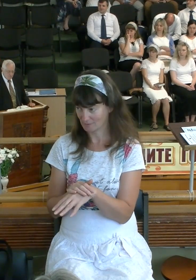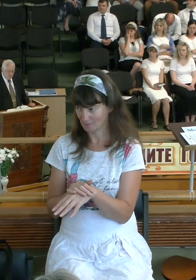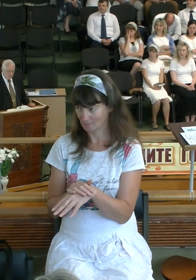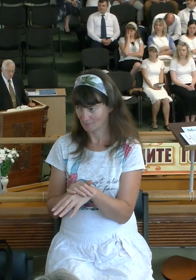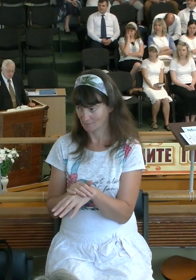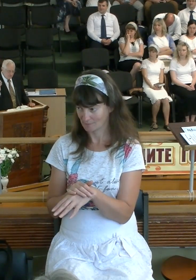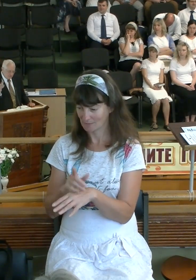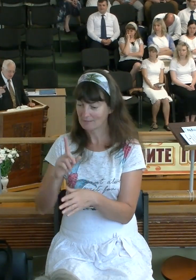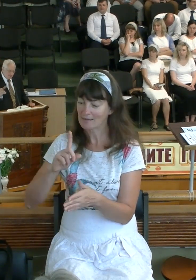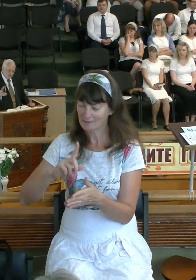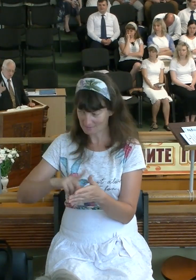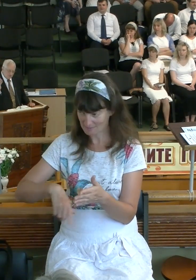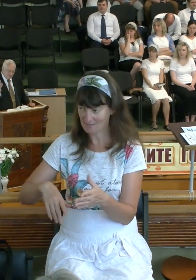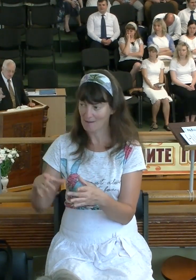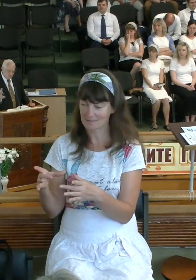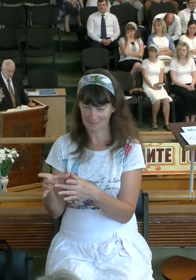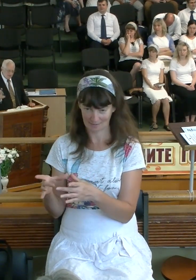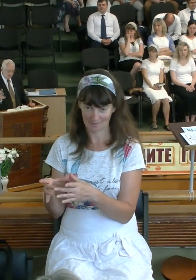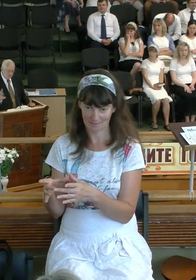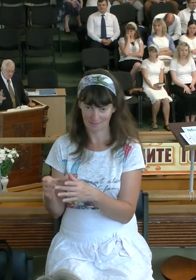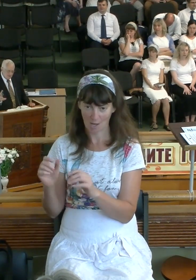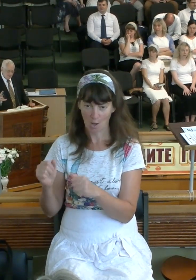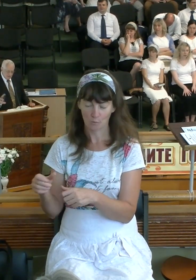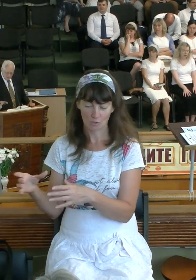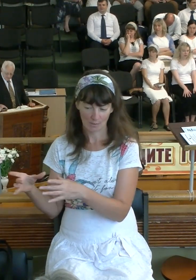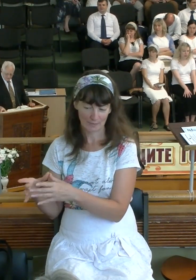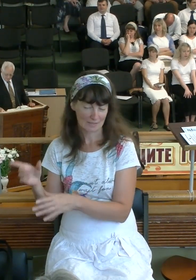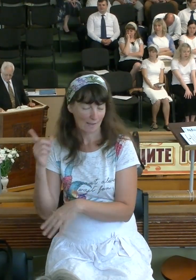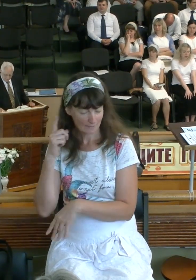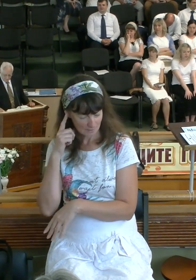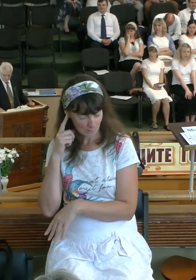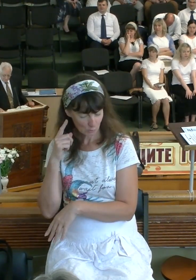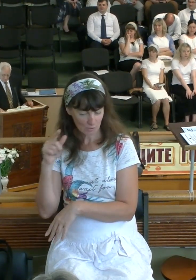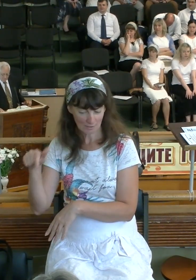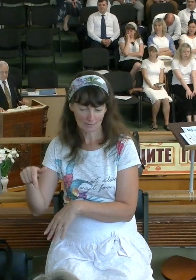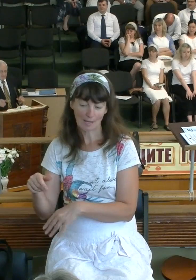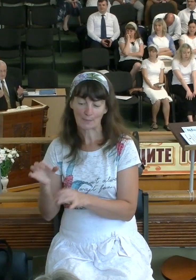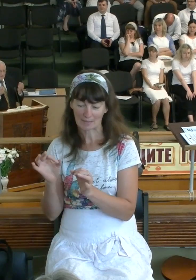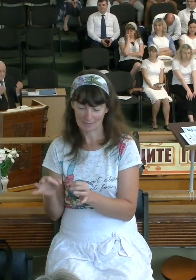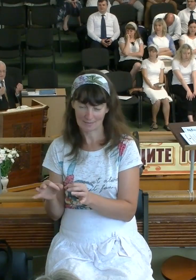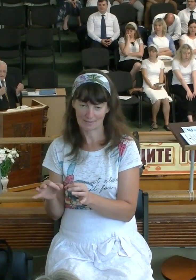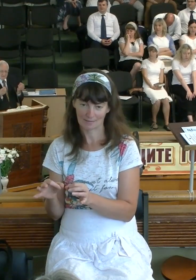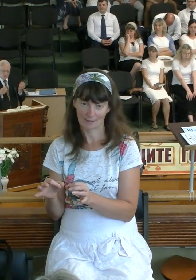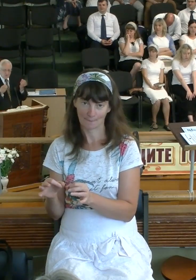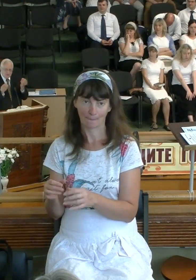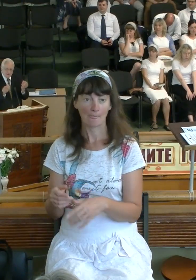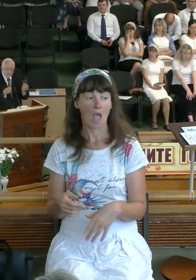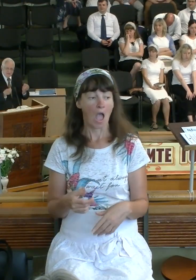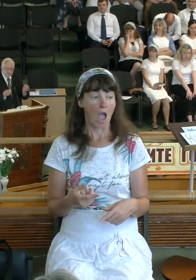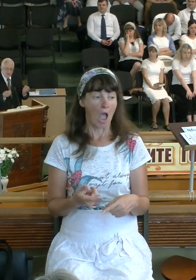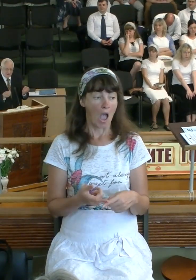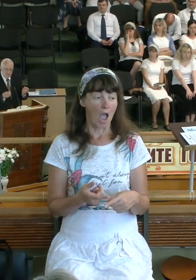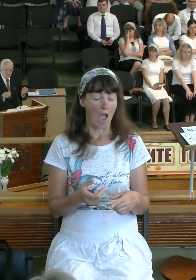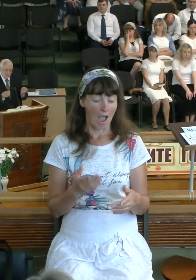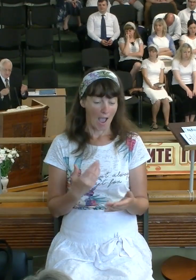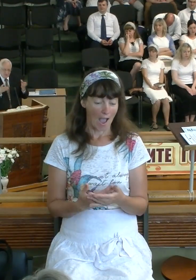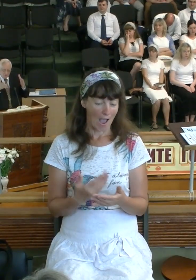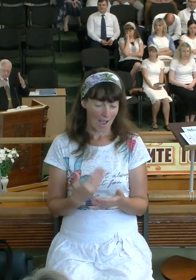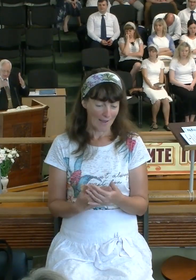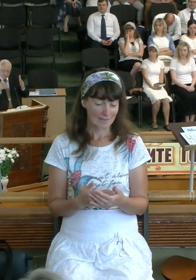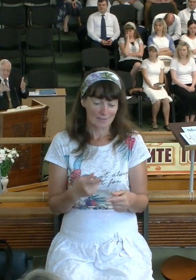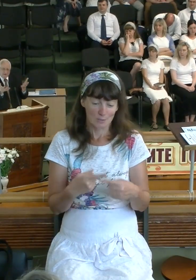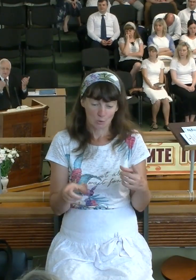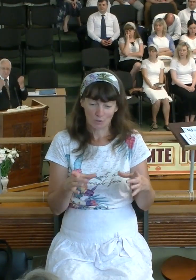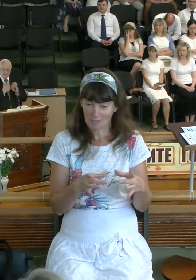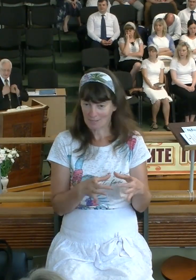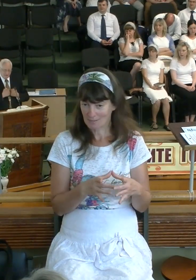Можно поставить, можно слушать. В этом мире дух человека,